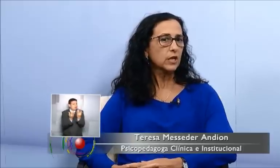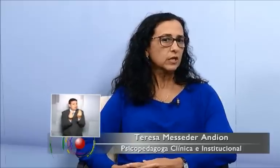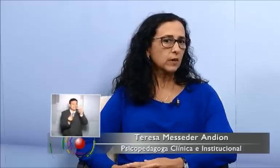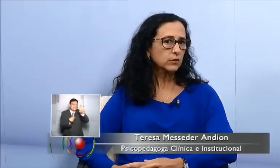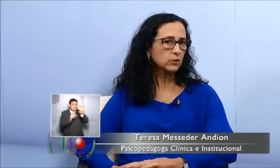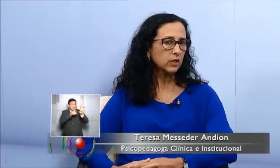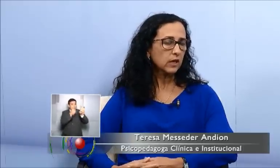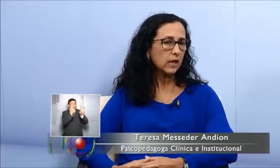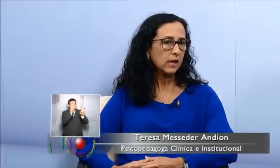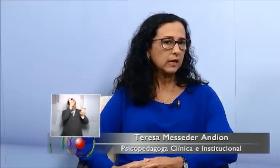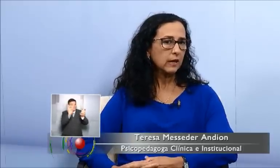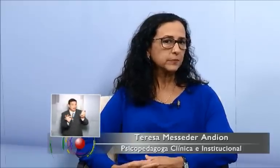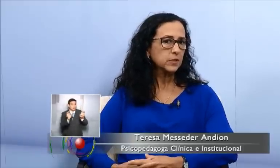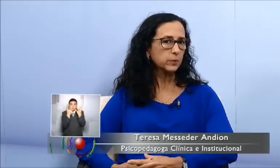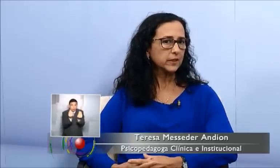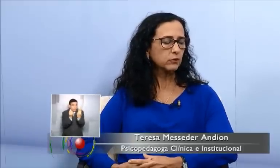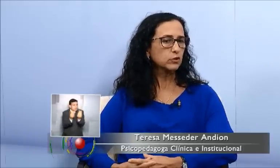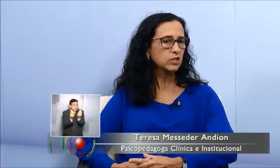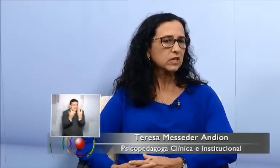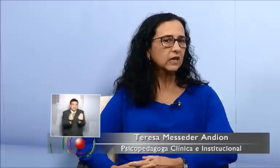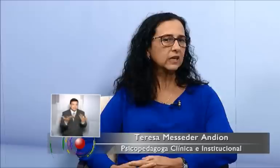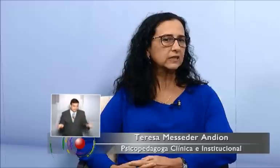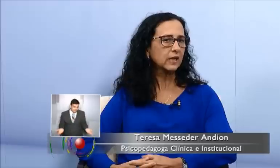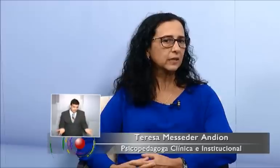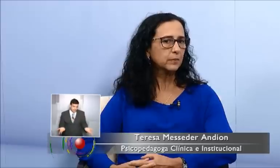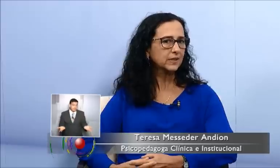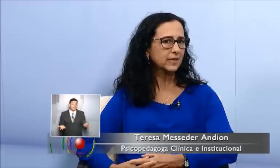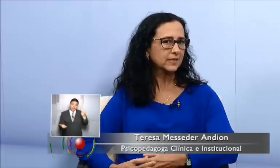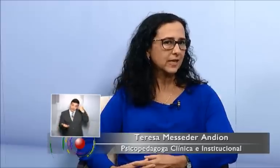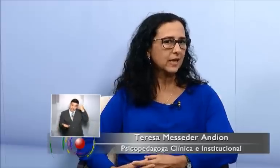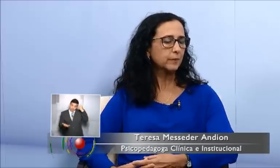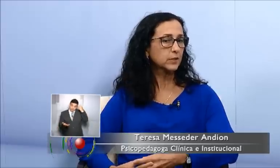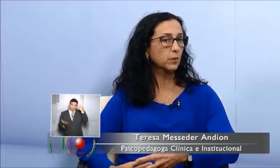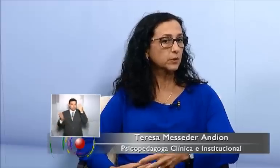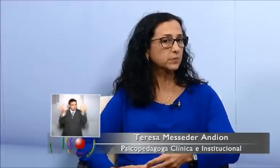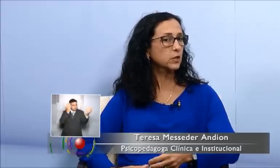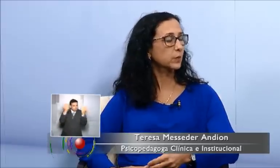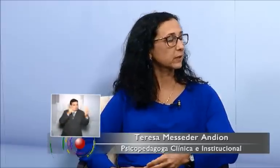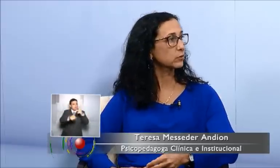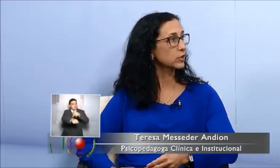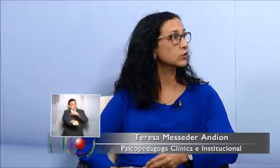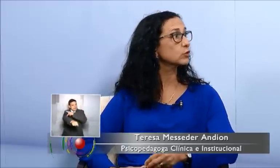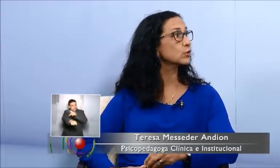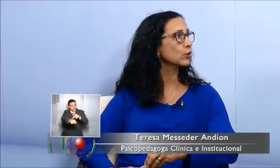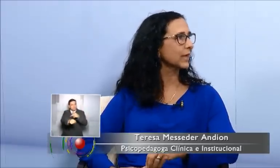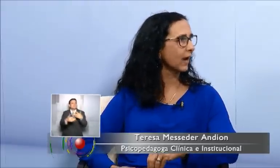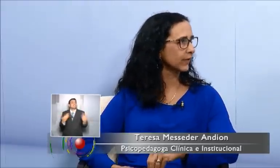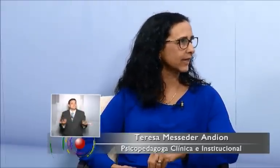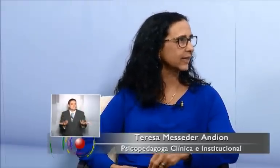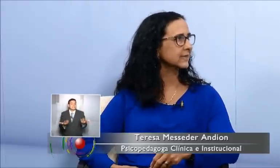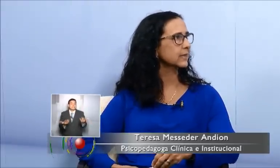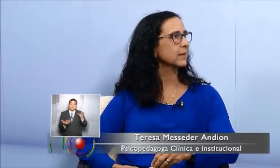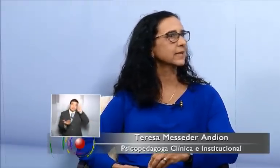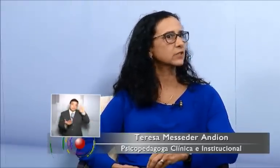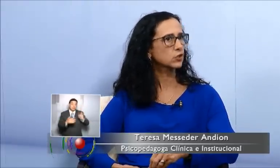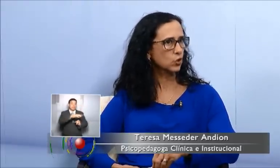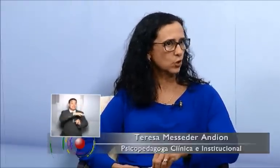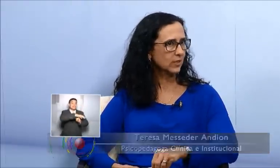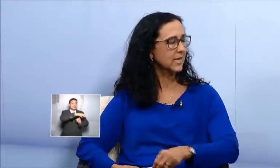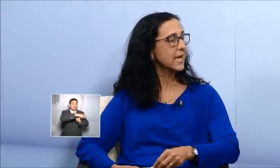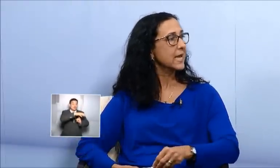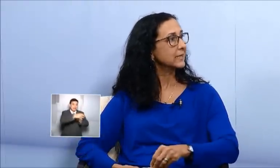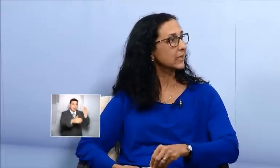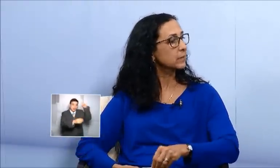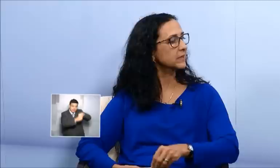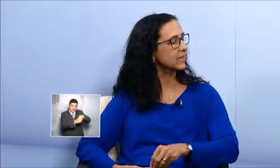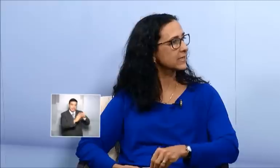grande. E eu acho que a psicopedagogia, ela está aí para trazer, principalmente a psicopedagogia institucional, né? Aquela que trabalha nas